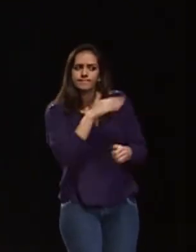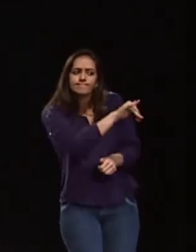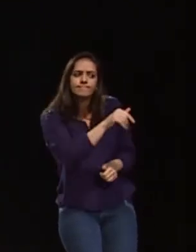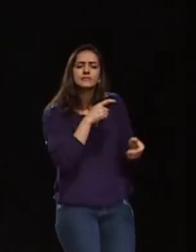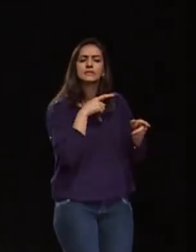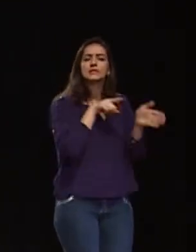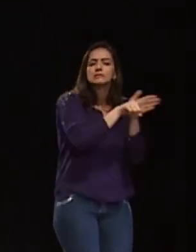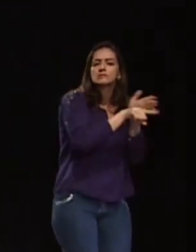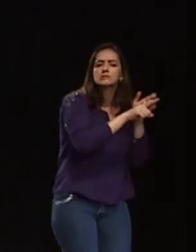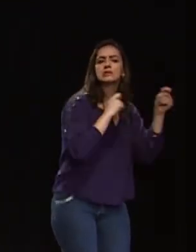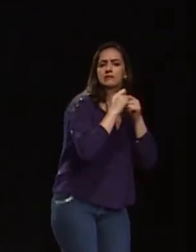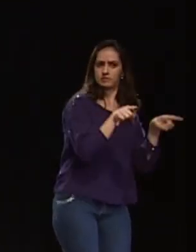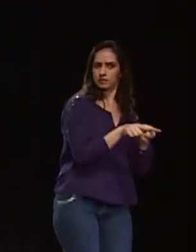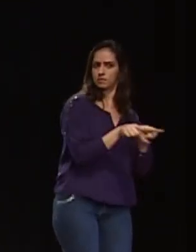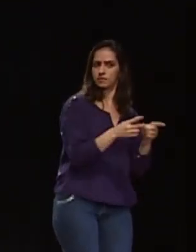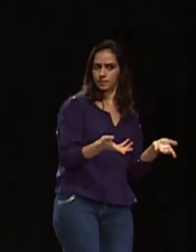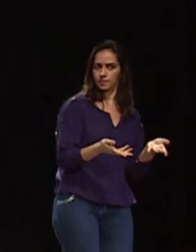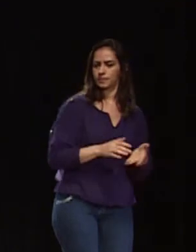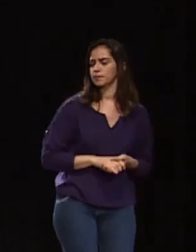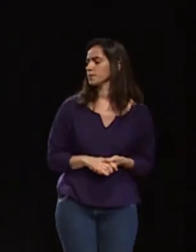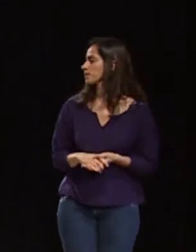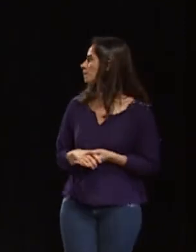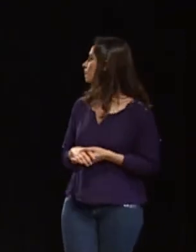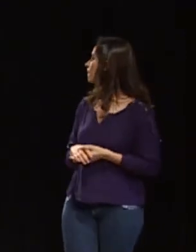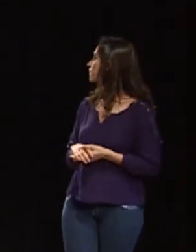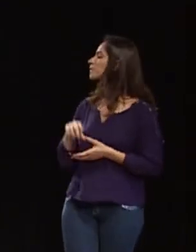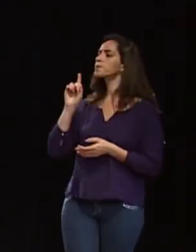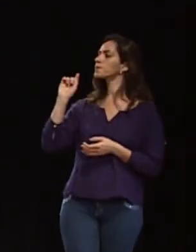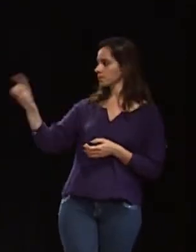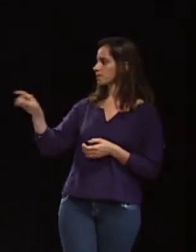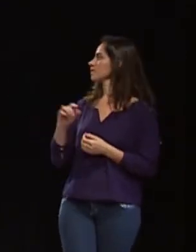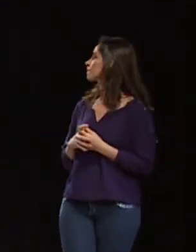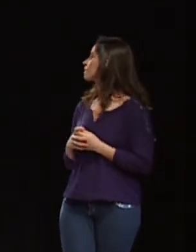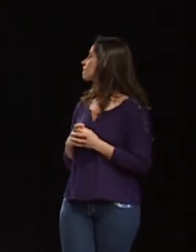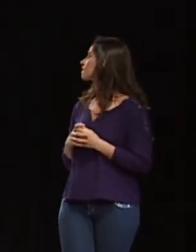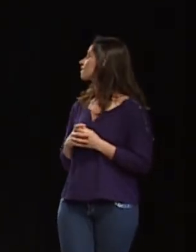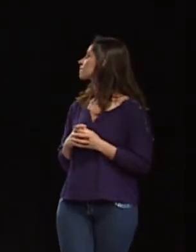estudavam juntos nessa turma e participavam também das entrevistas.